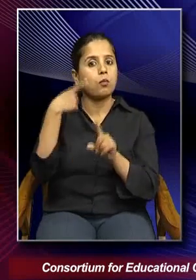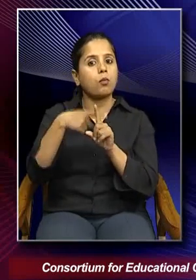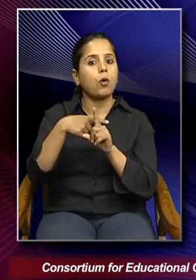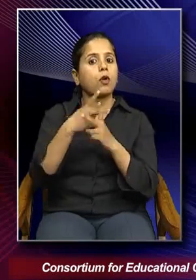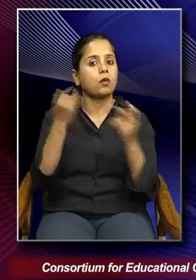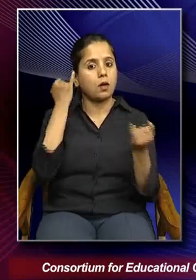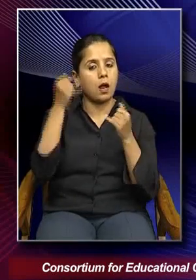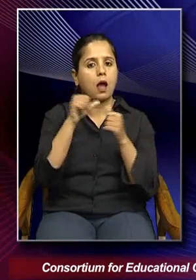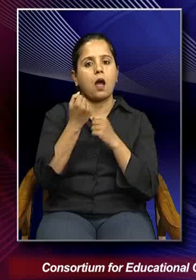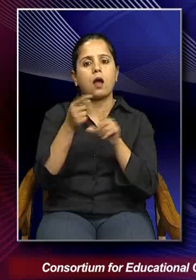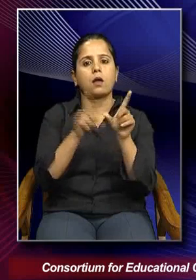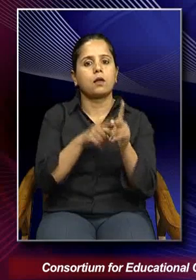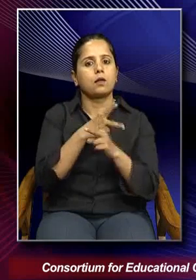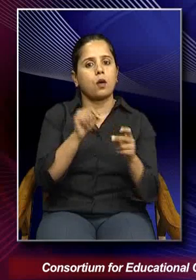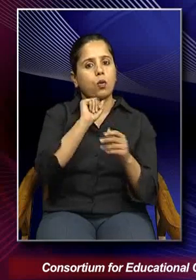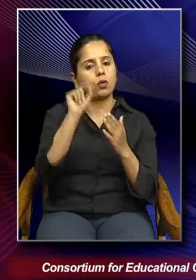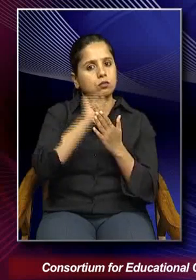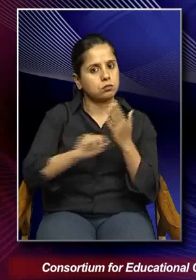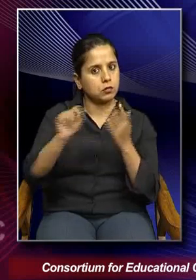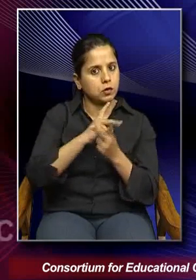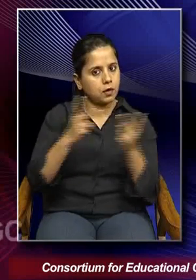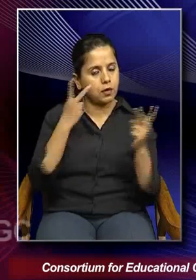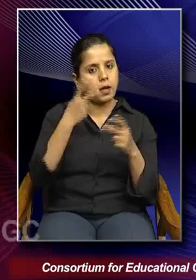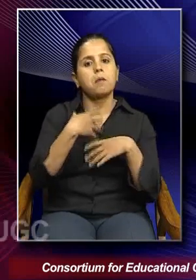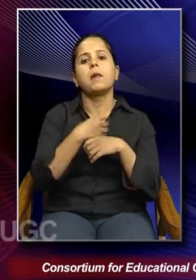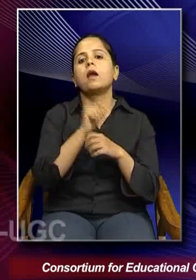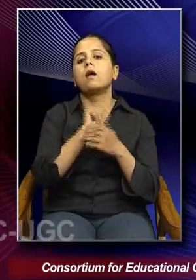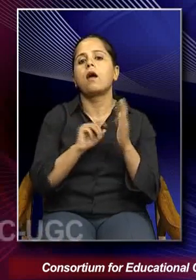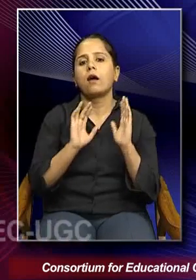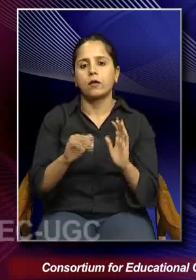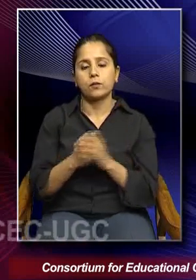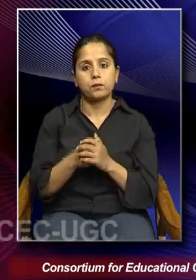अगेन ने अपनी रचना धर्मिता के साथ